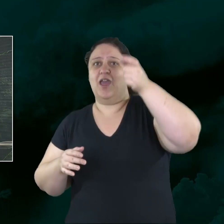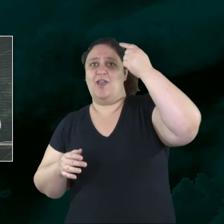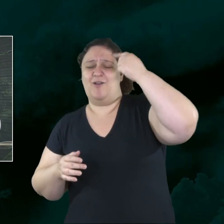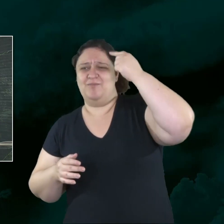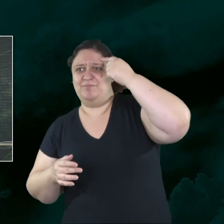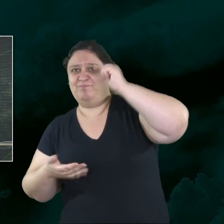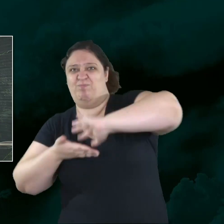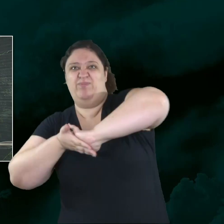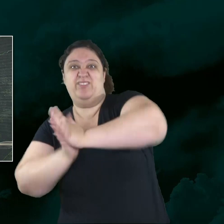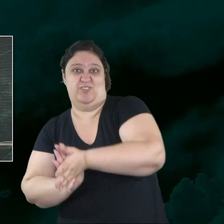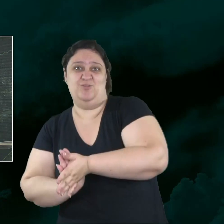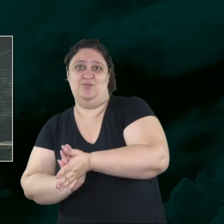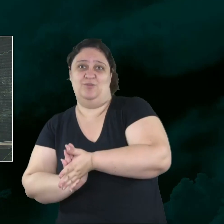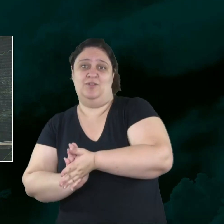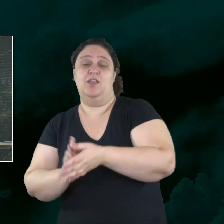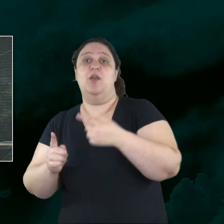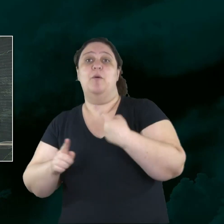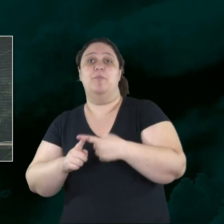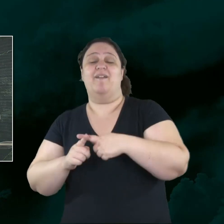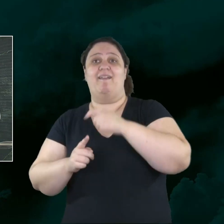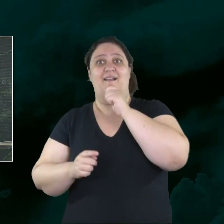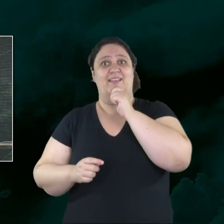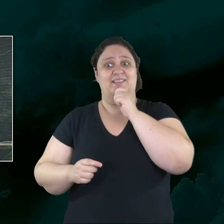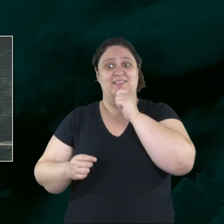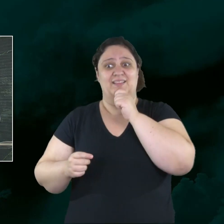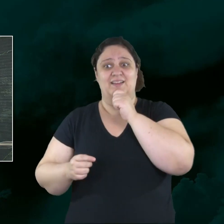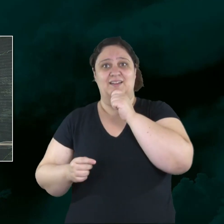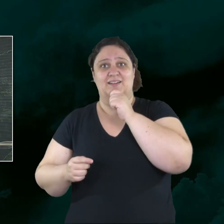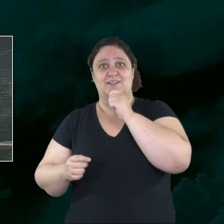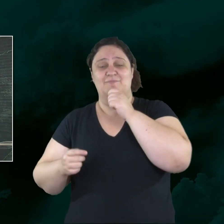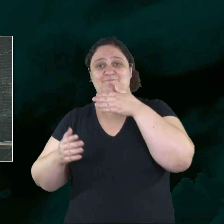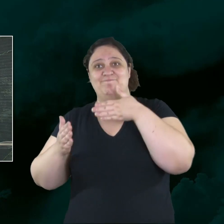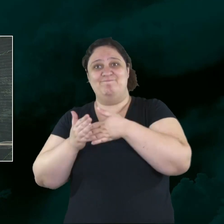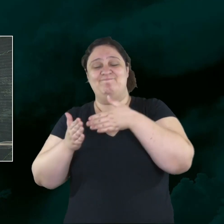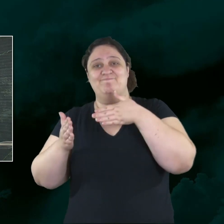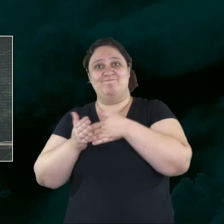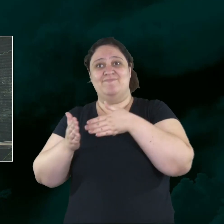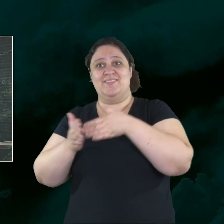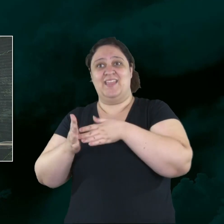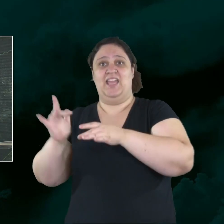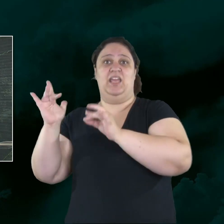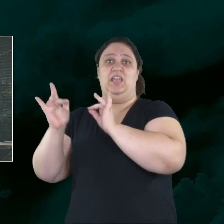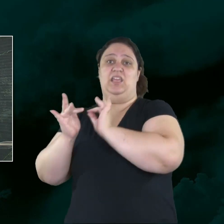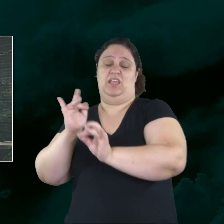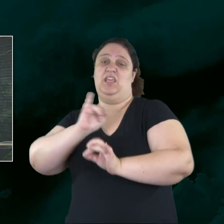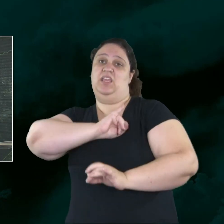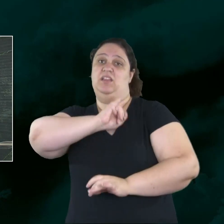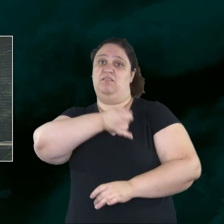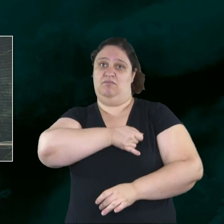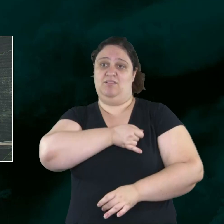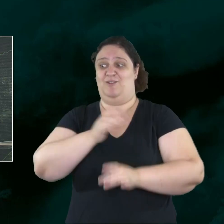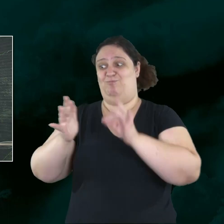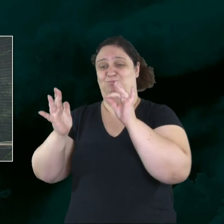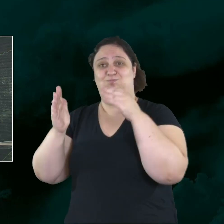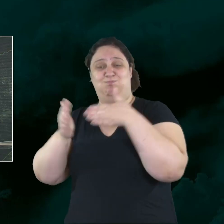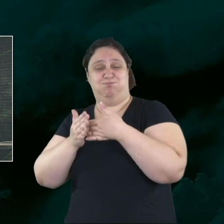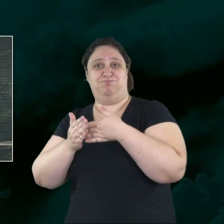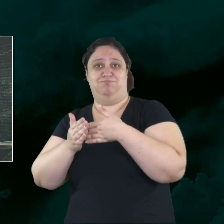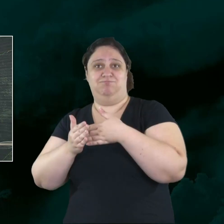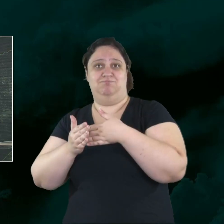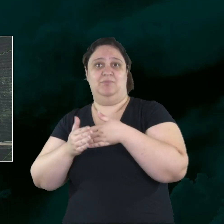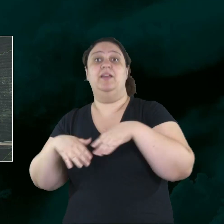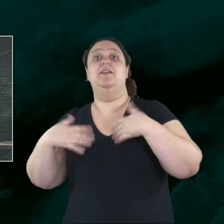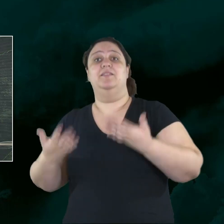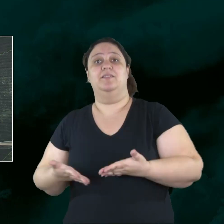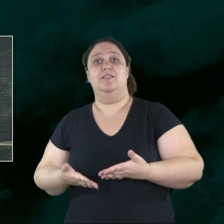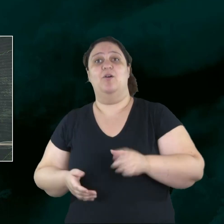isso restringe ainda o homem na aceitação da vinda do homem da iniquidade. Portanto, o que detém o